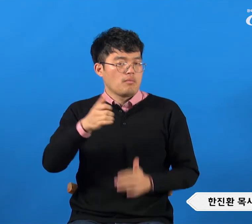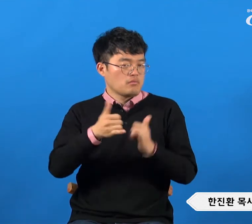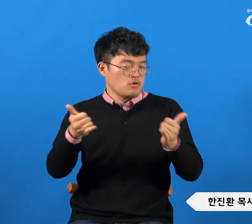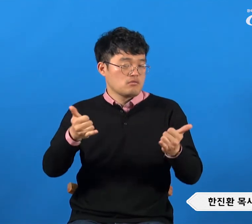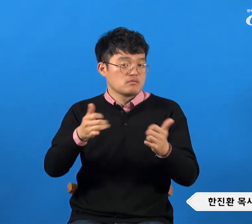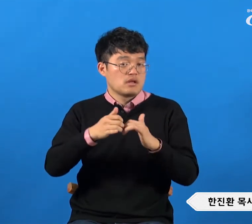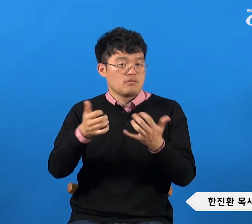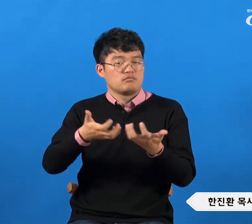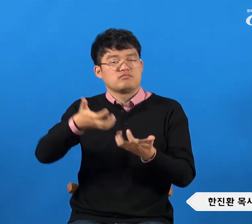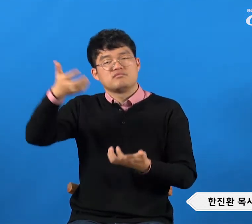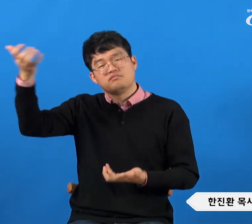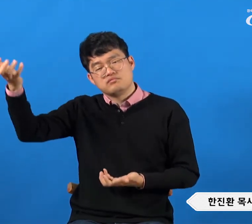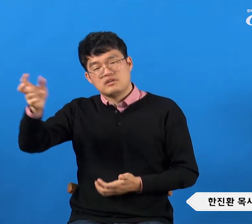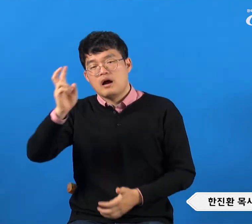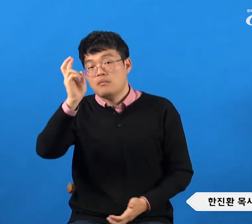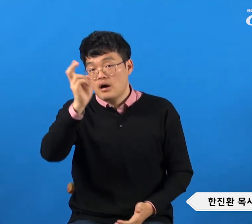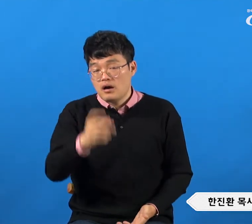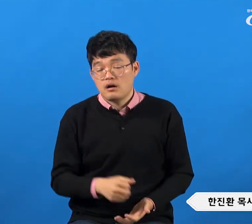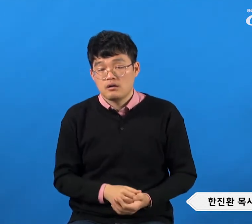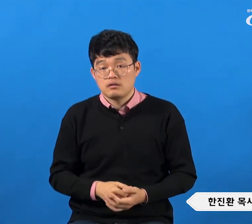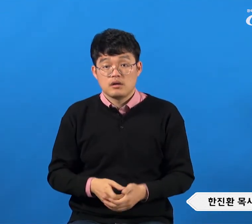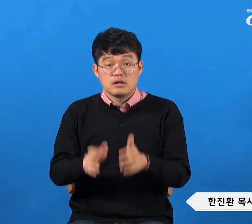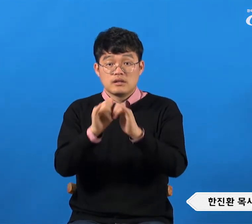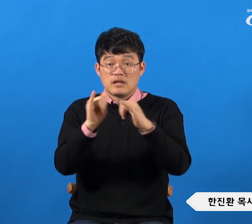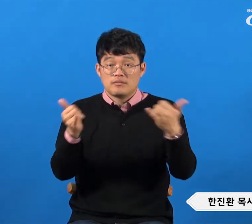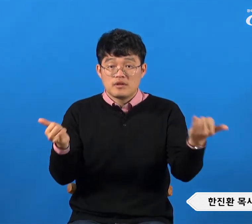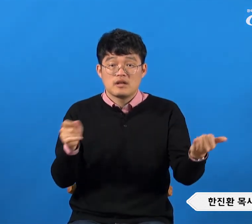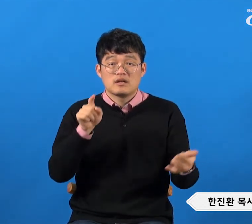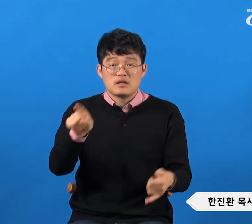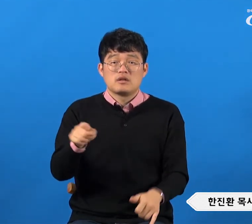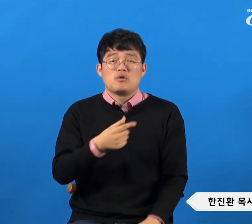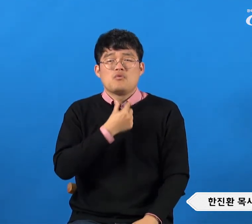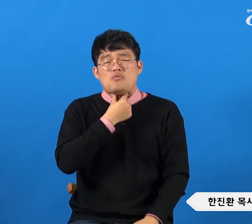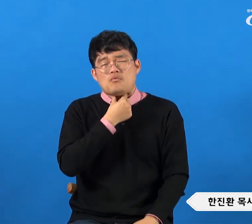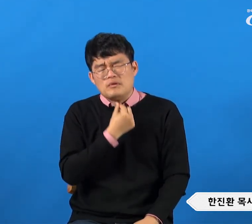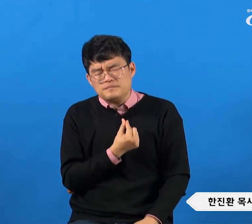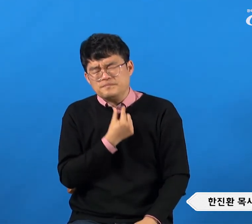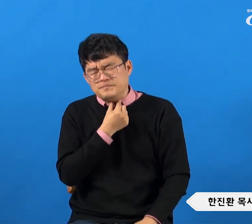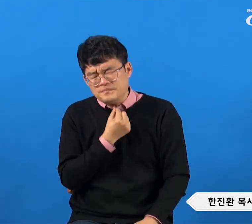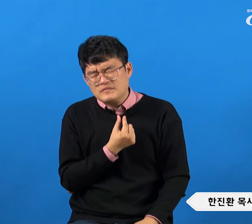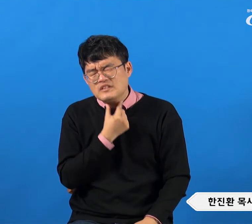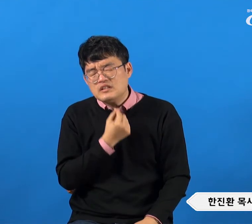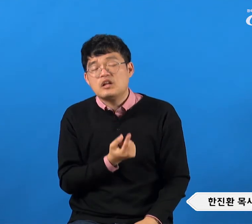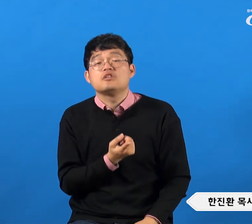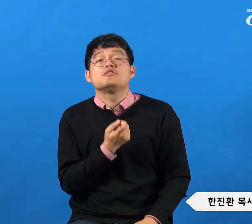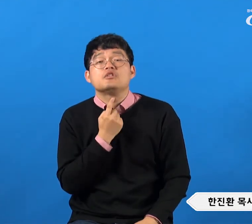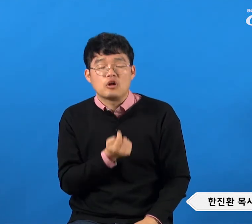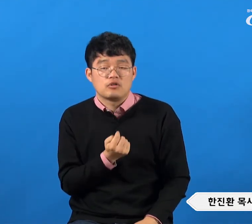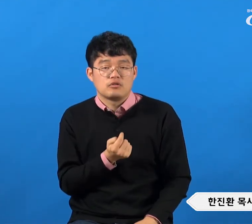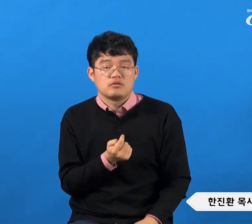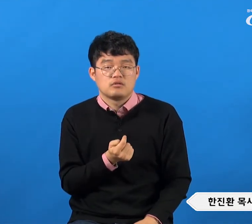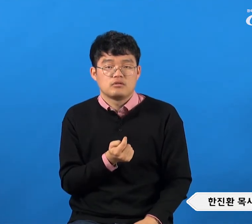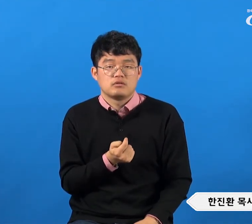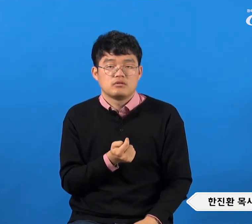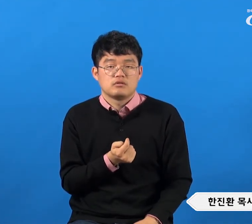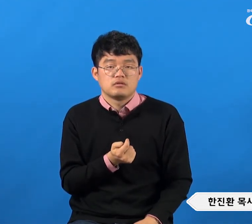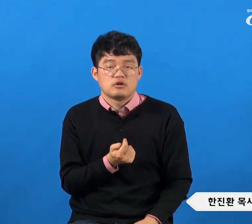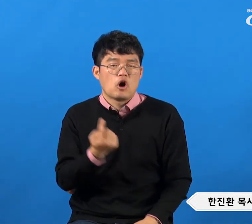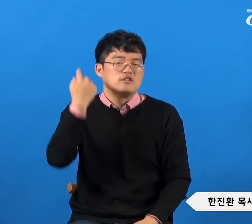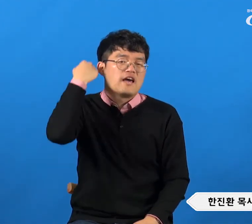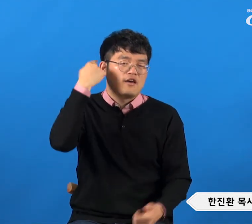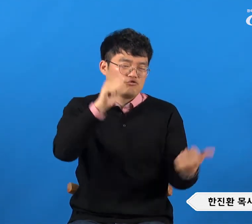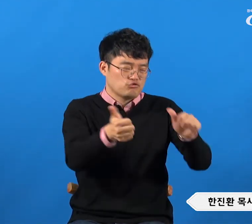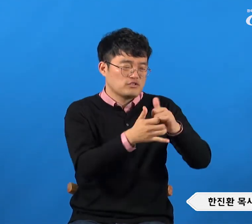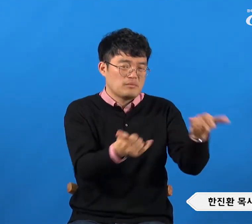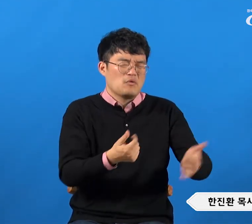떠났습니다. 그런데 그들이 그렇게 간절히 염원했던 하루를 우리는 오늘